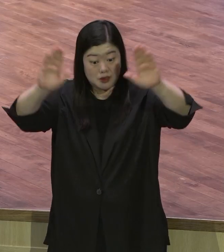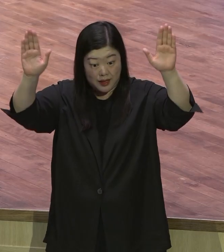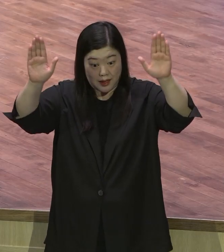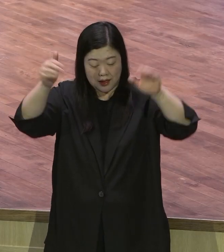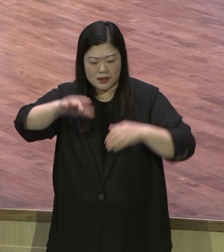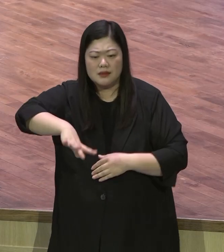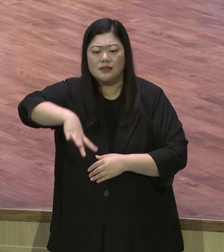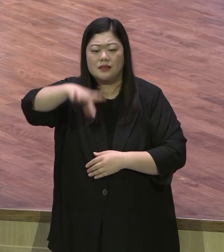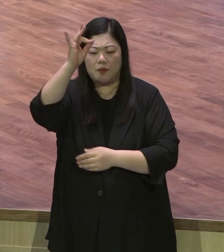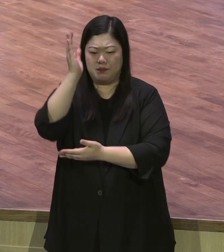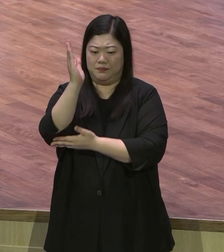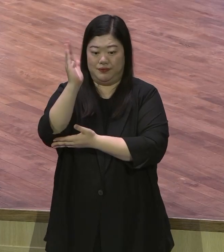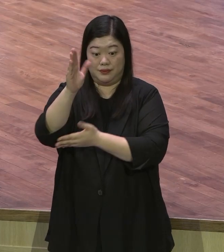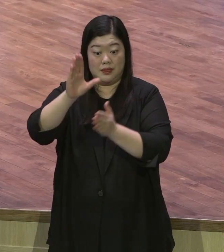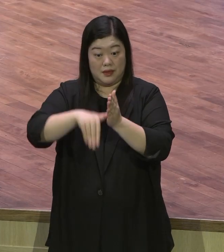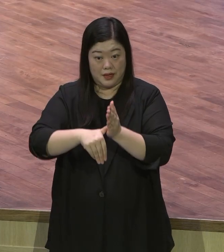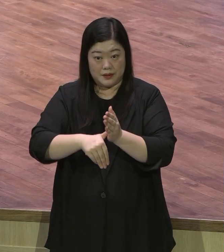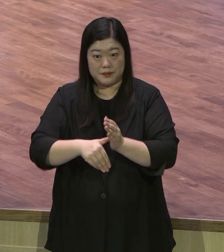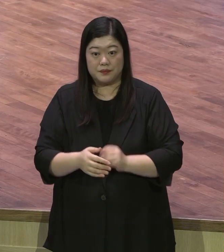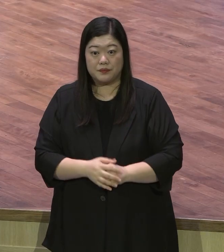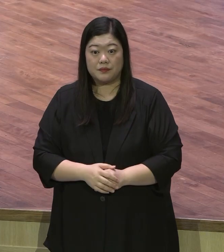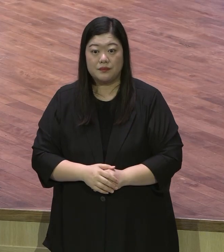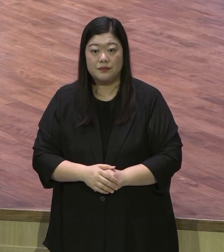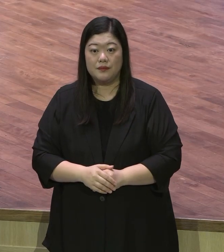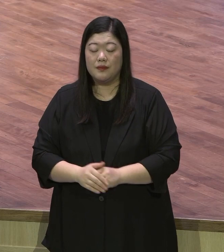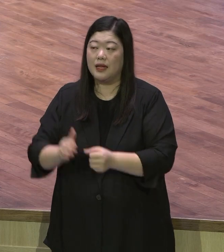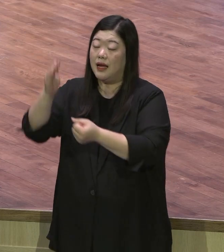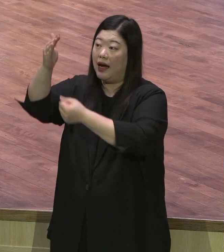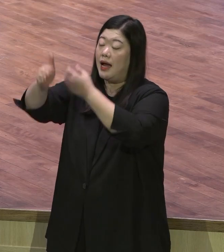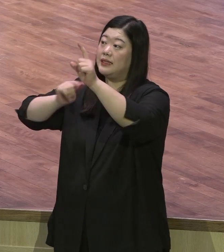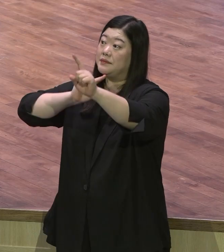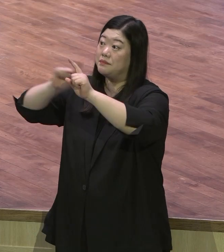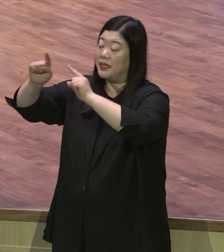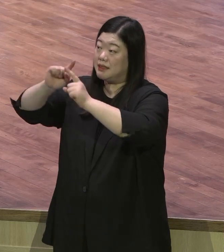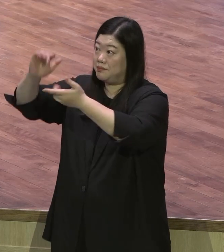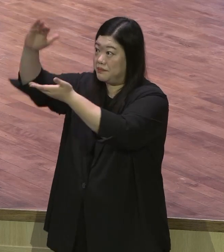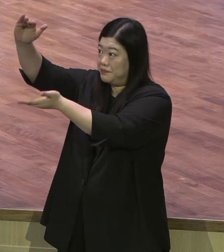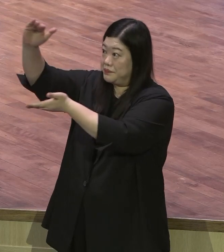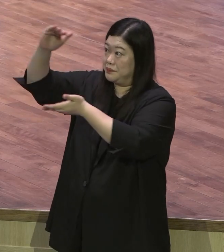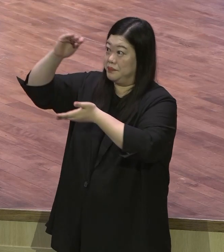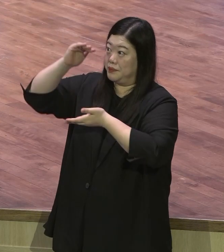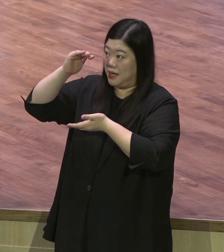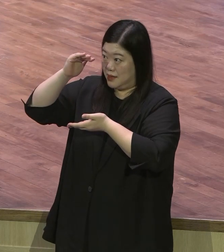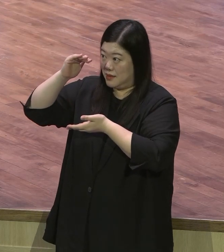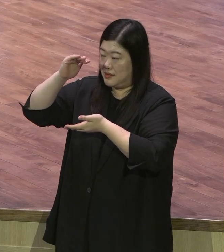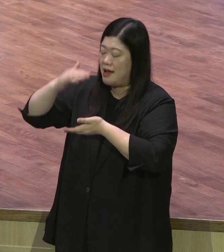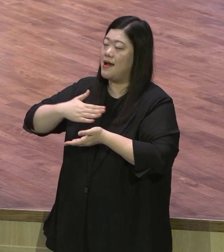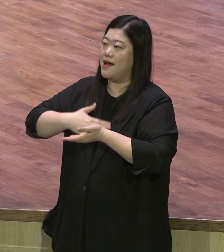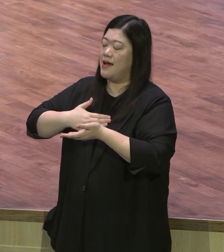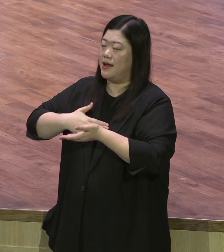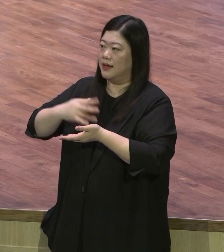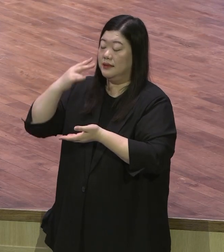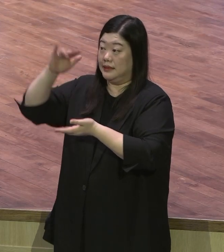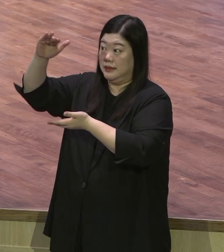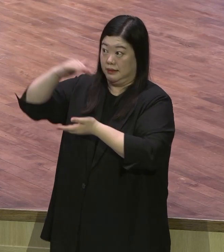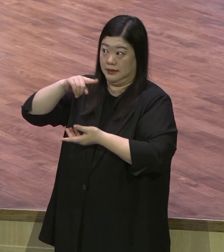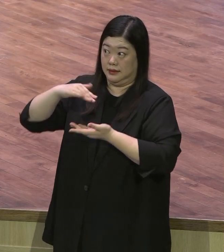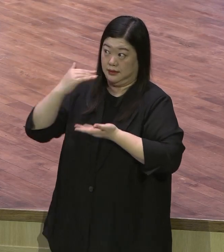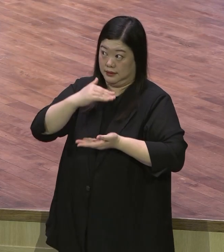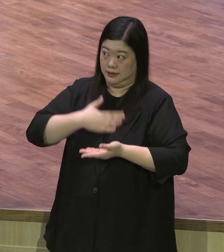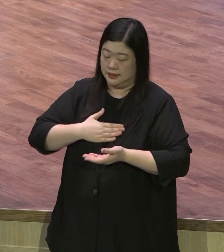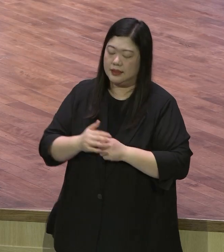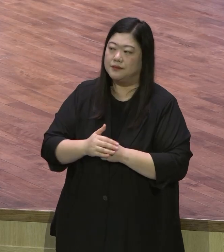뭐냐? 결론 말한 것이 아니고 하나님 말씀을 잘 듣고, 모세의 말씀